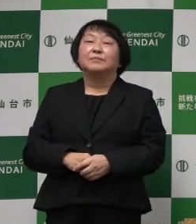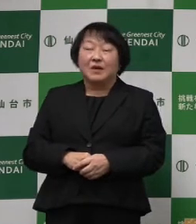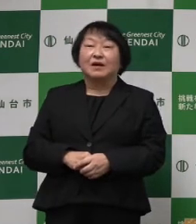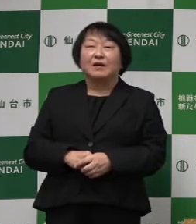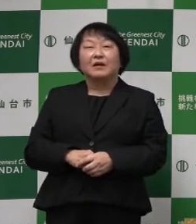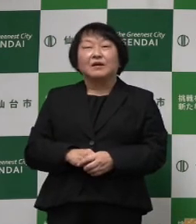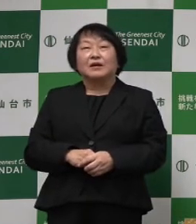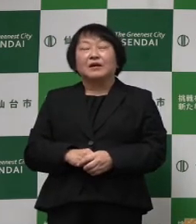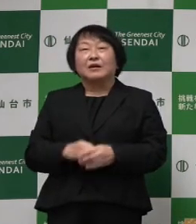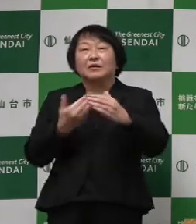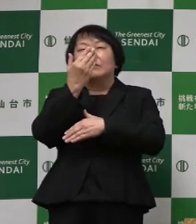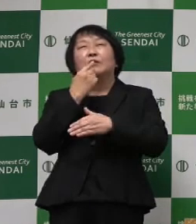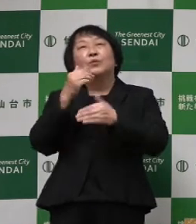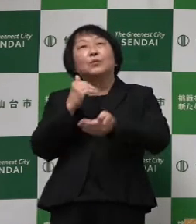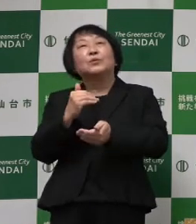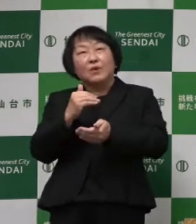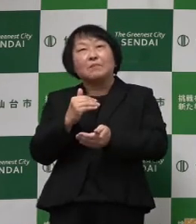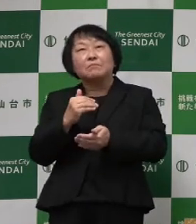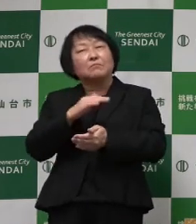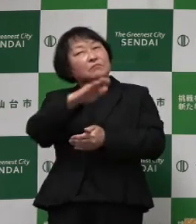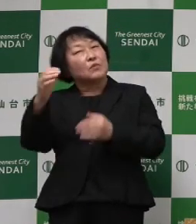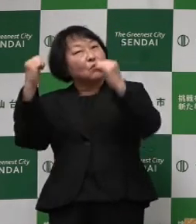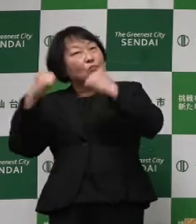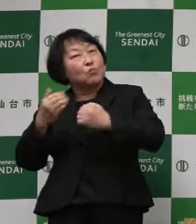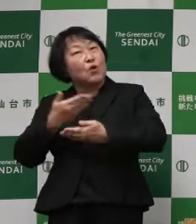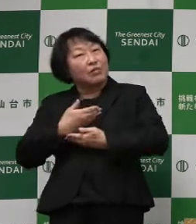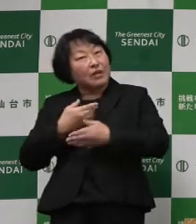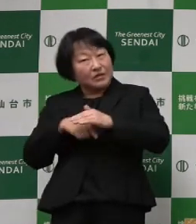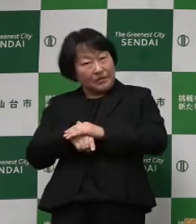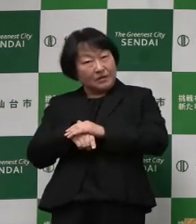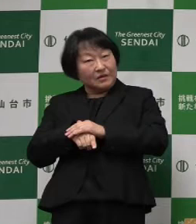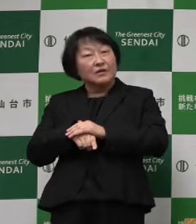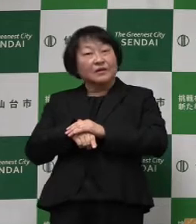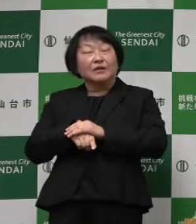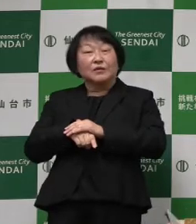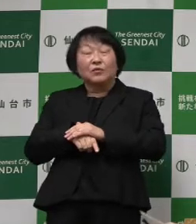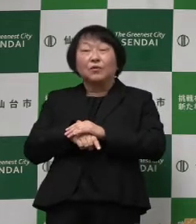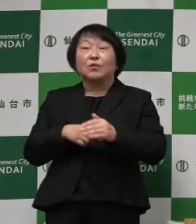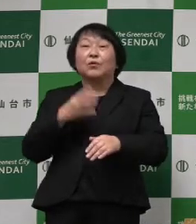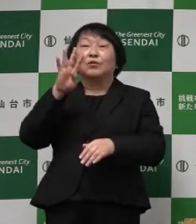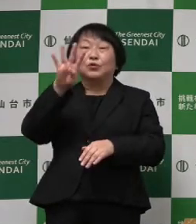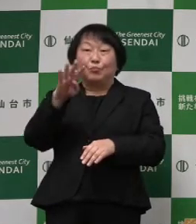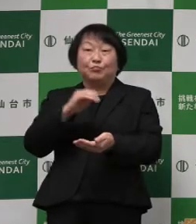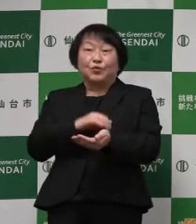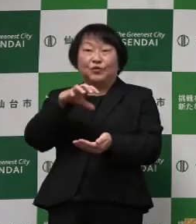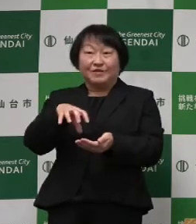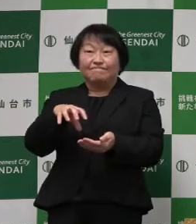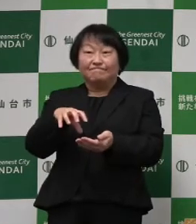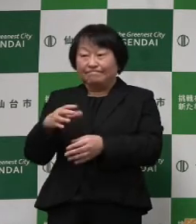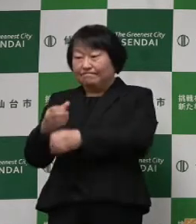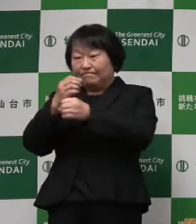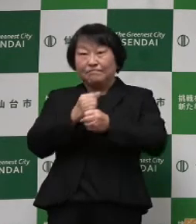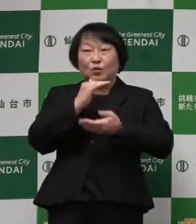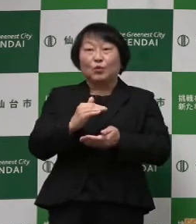たということになると思います。信任を得たんですけども、この4病院の再編について郡さんは改めて